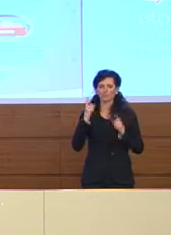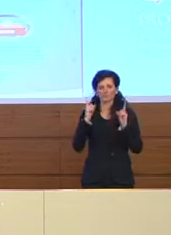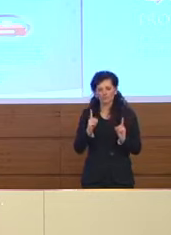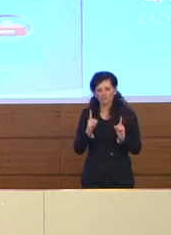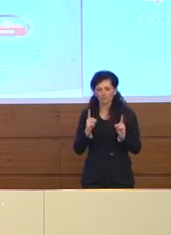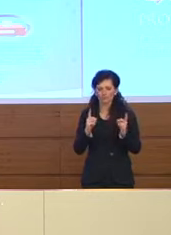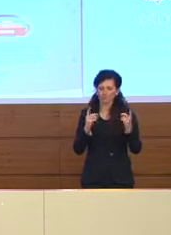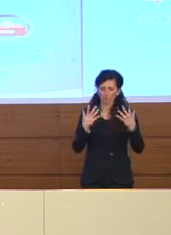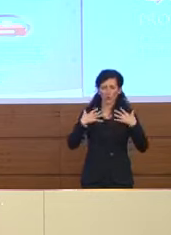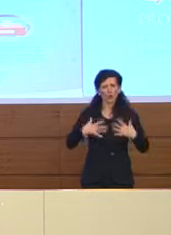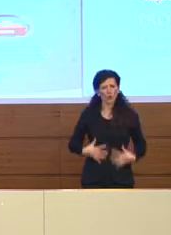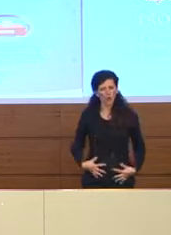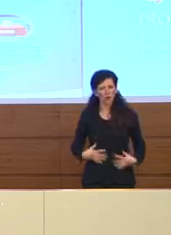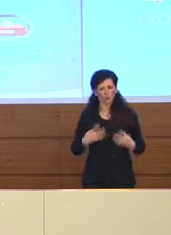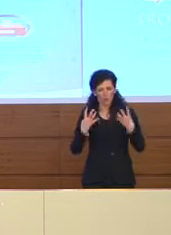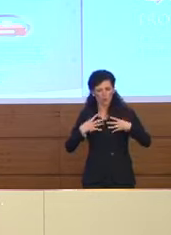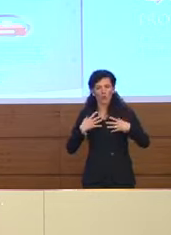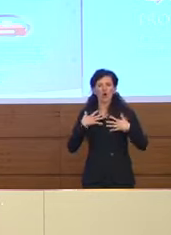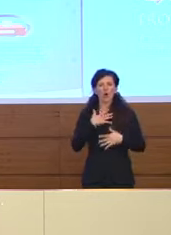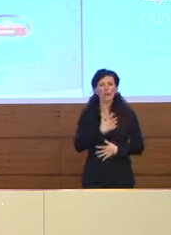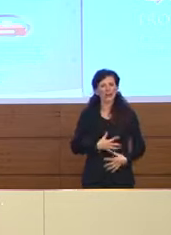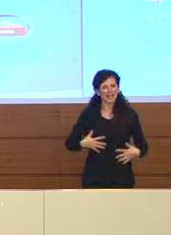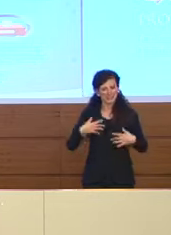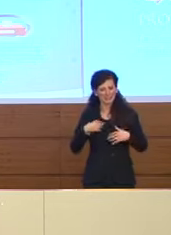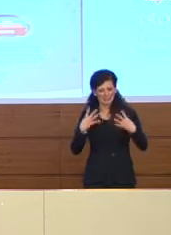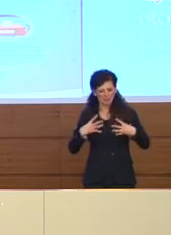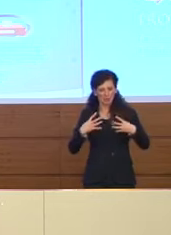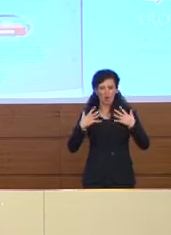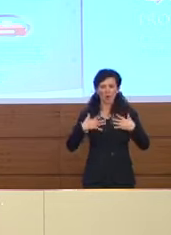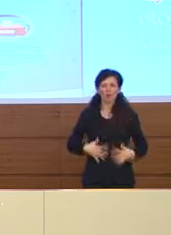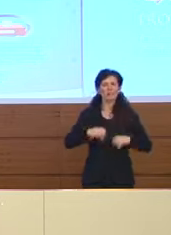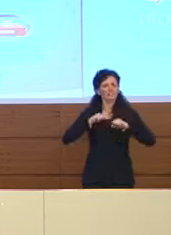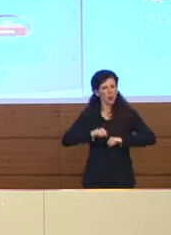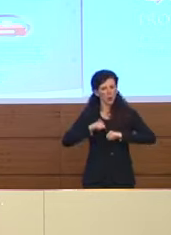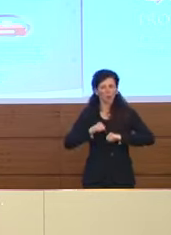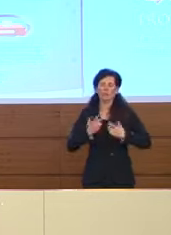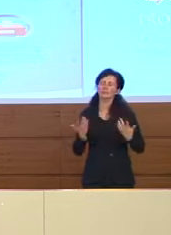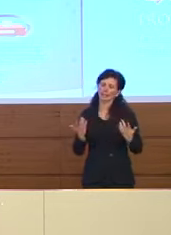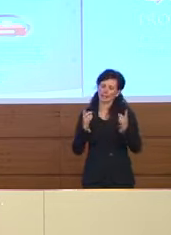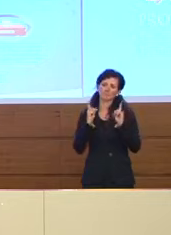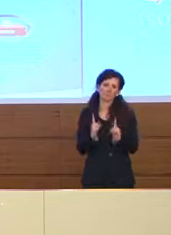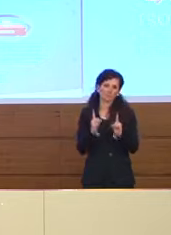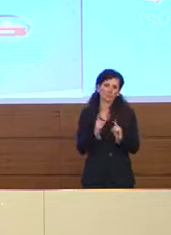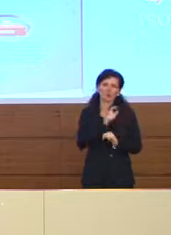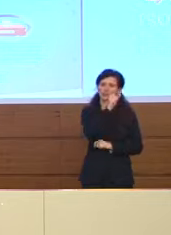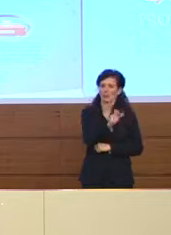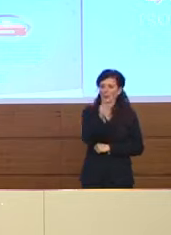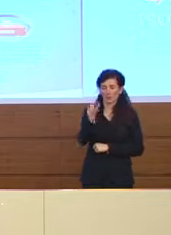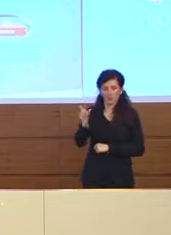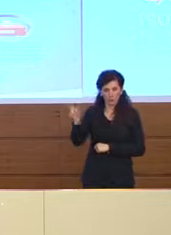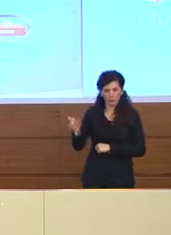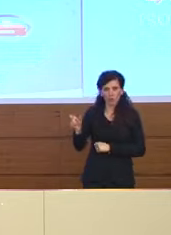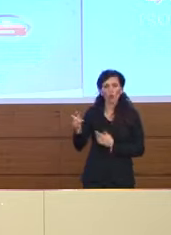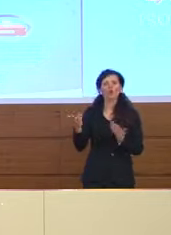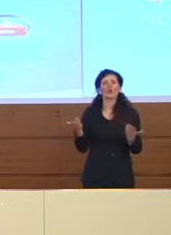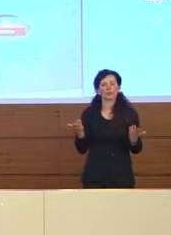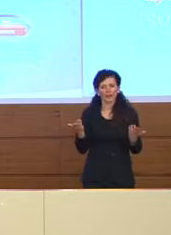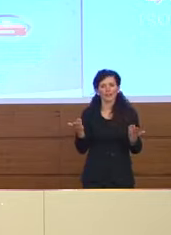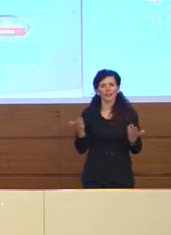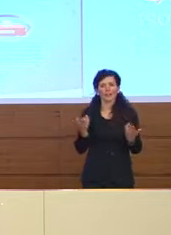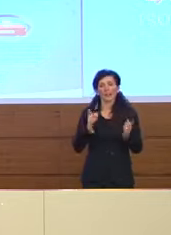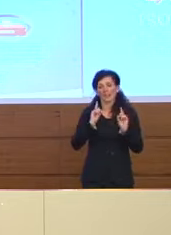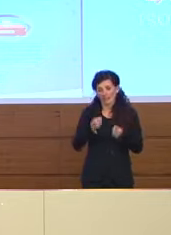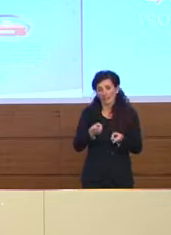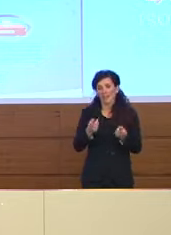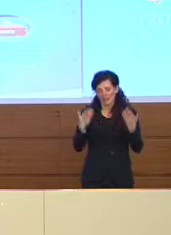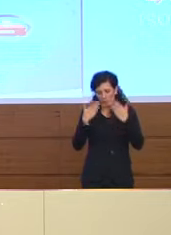altro aspetto assolutamente cruciale e andranno condotti degli studi e delle